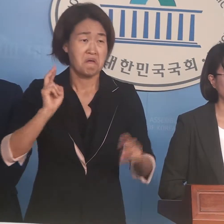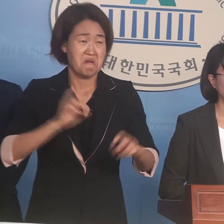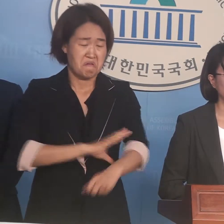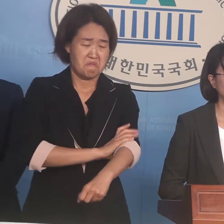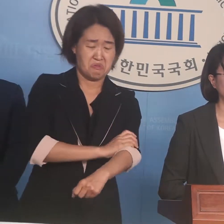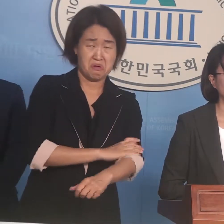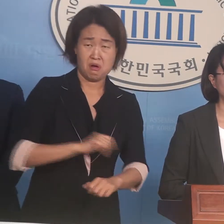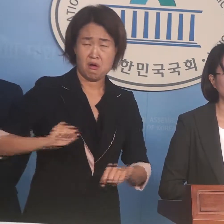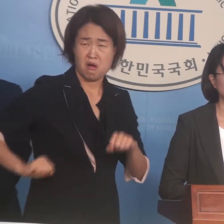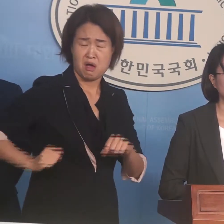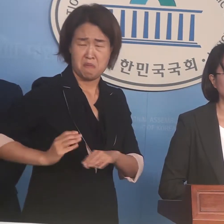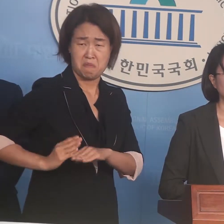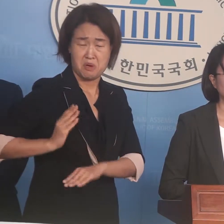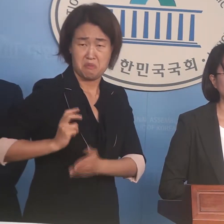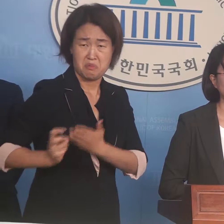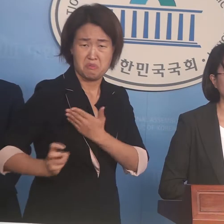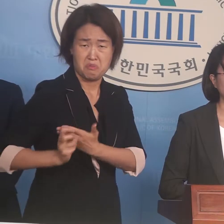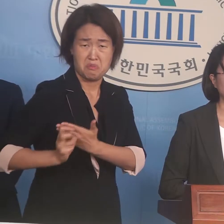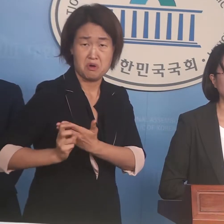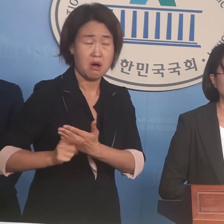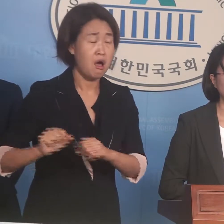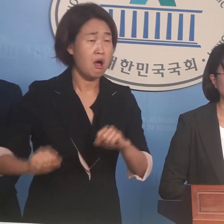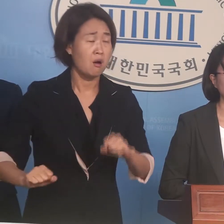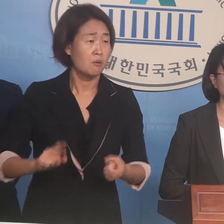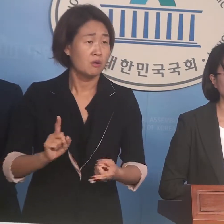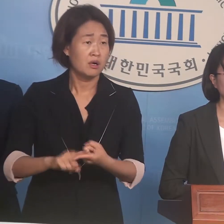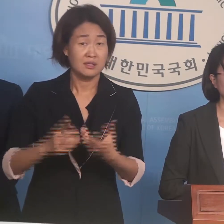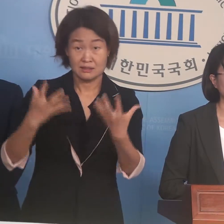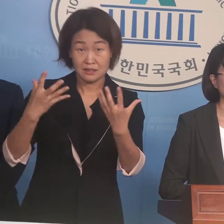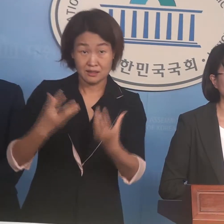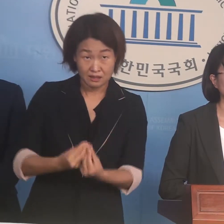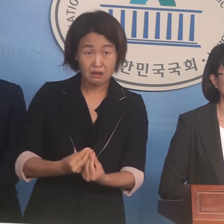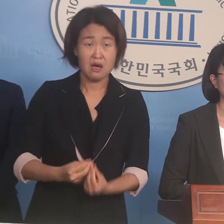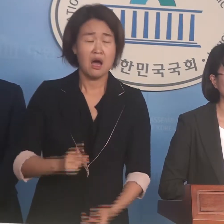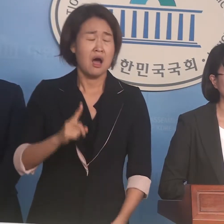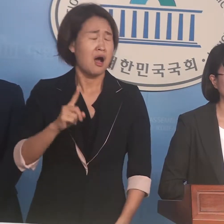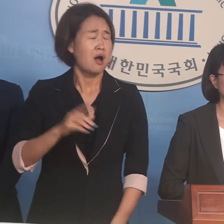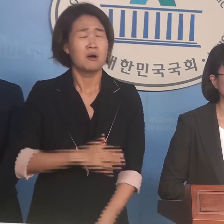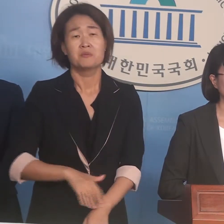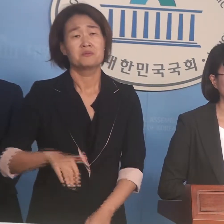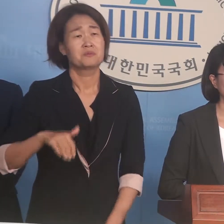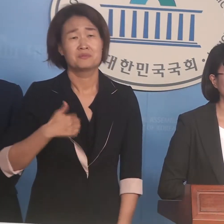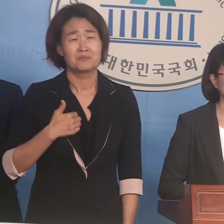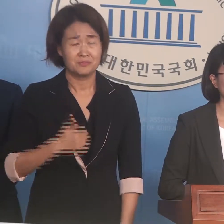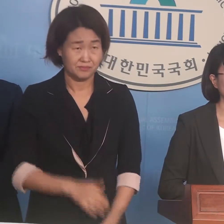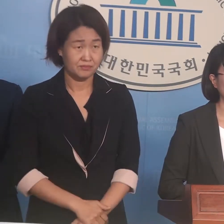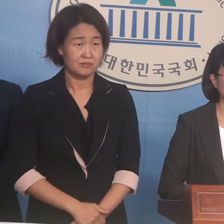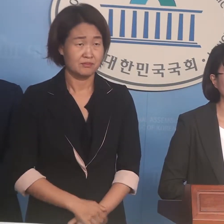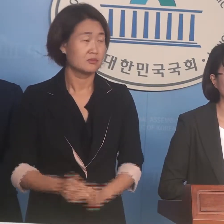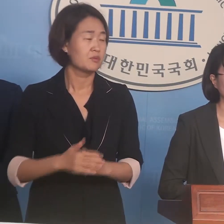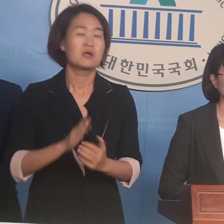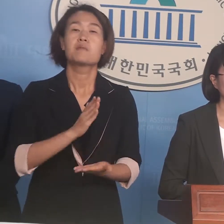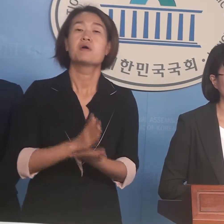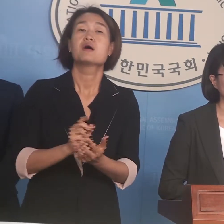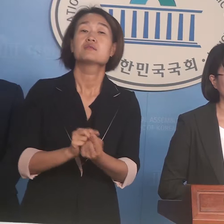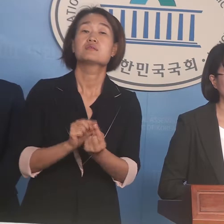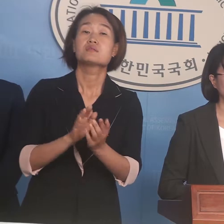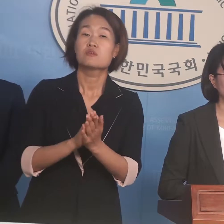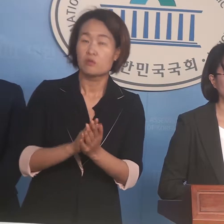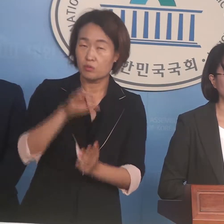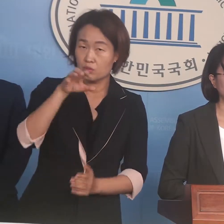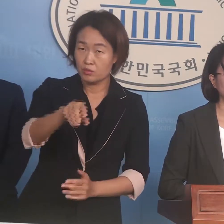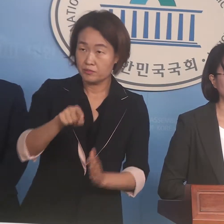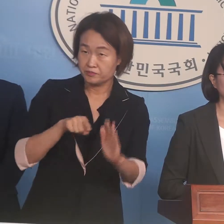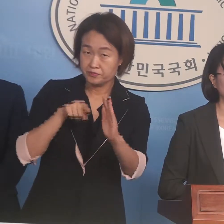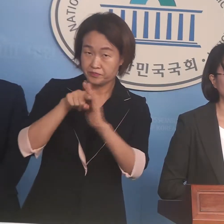상징적인 불공정 행위 사례들을 전혀 모르고 있기 때문에 직접 현장에 가서